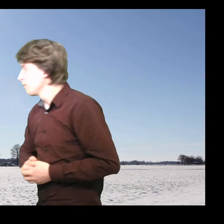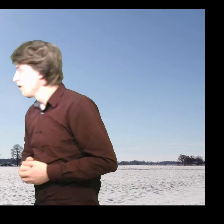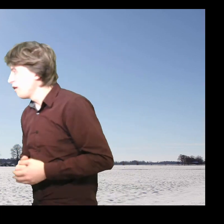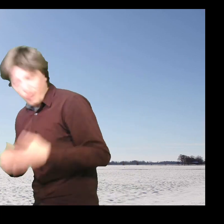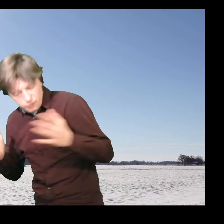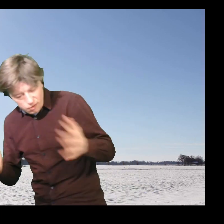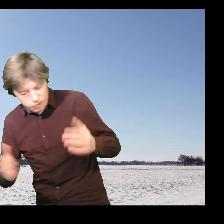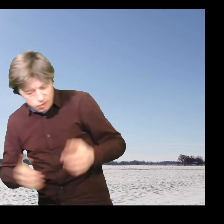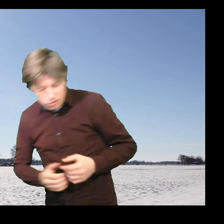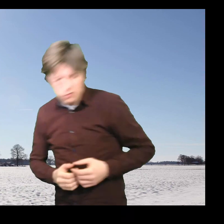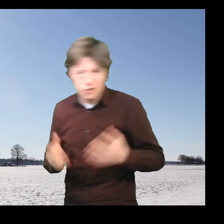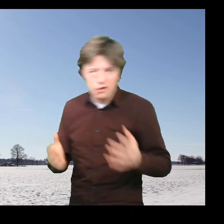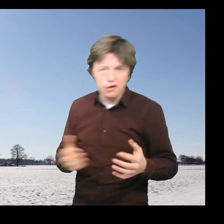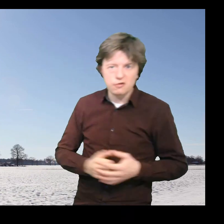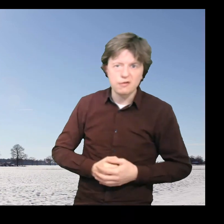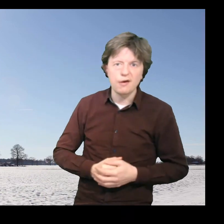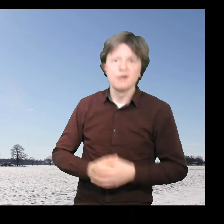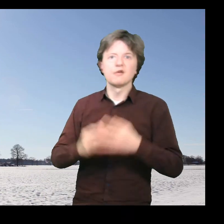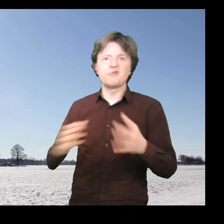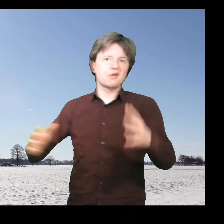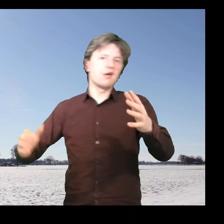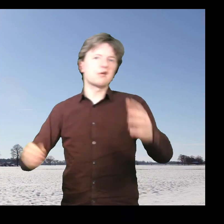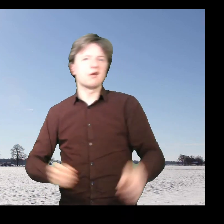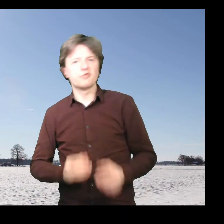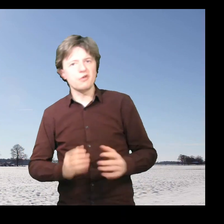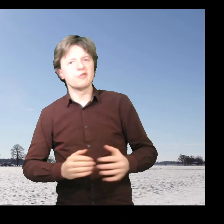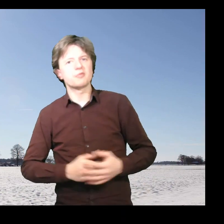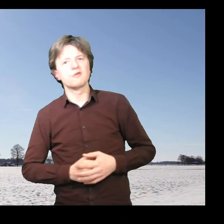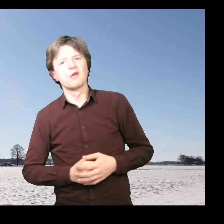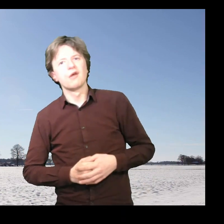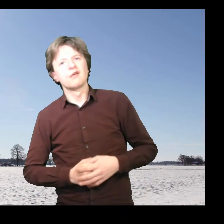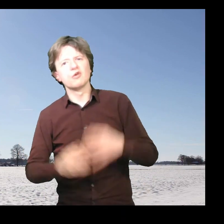En dan gaan we volgende week, tweede levenszondag, verder kijken naar de volgende persoon die onder